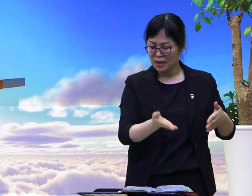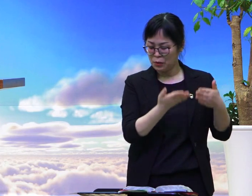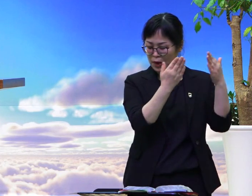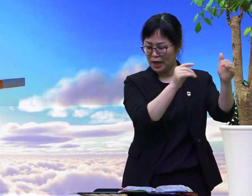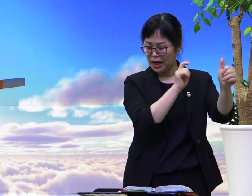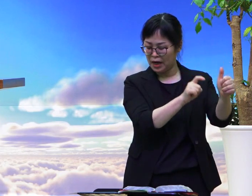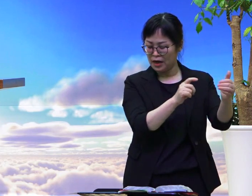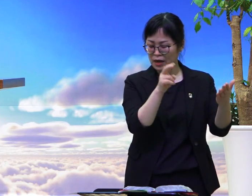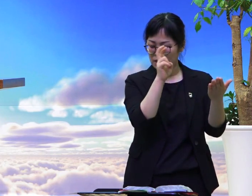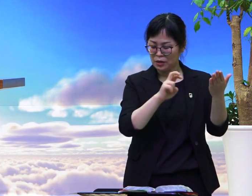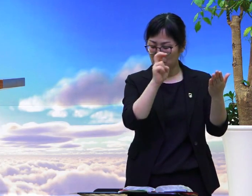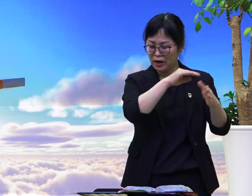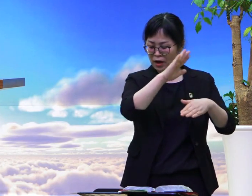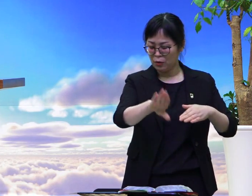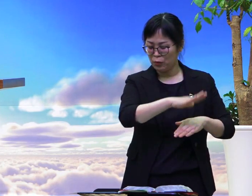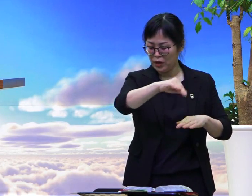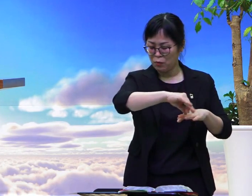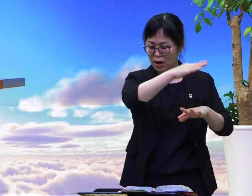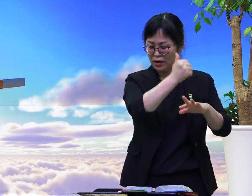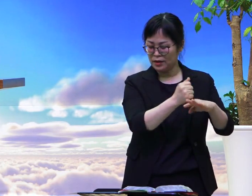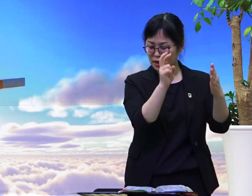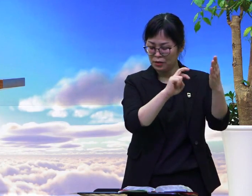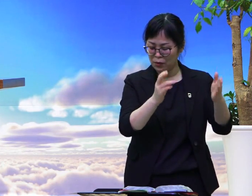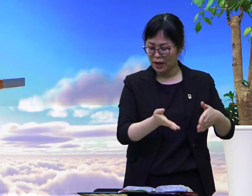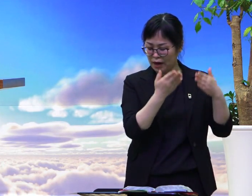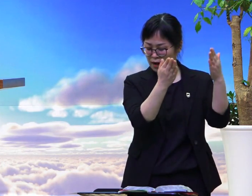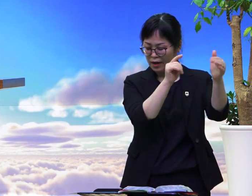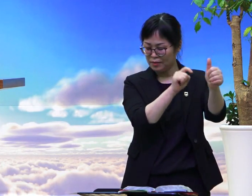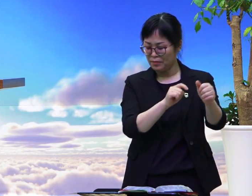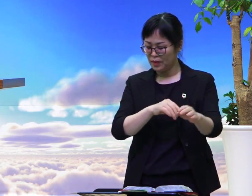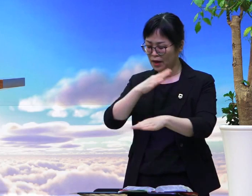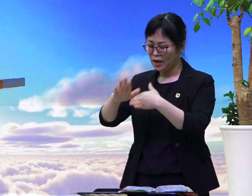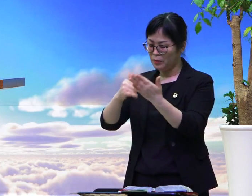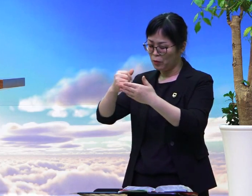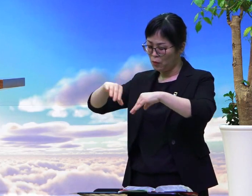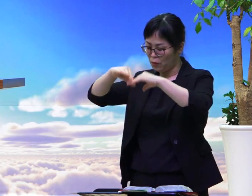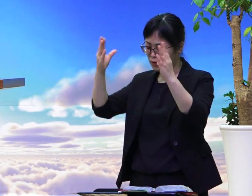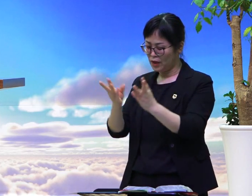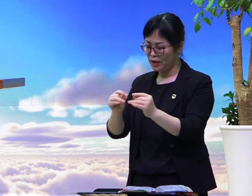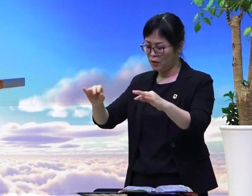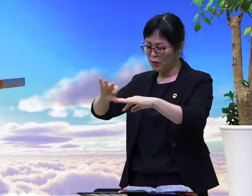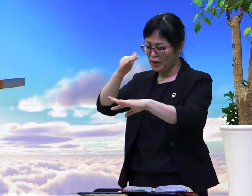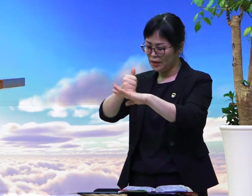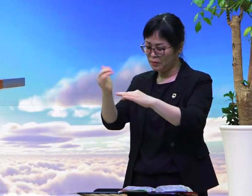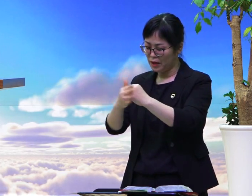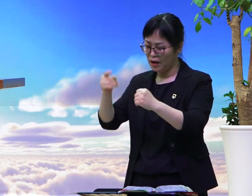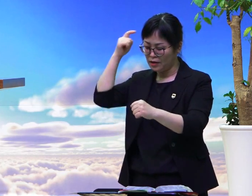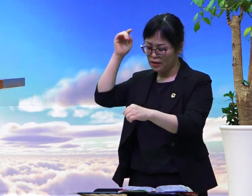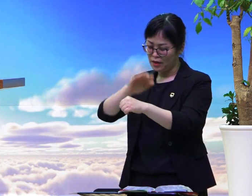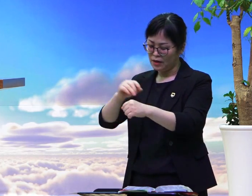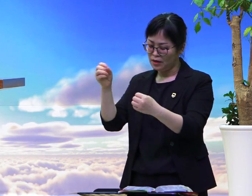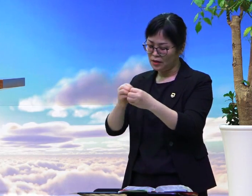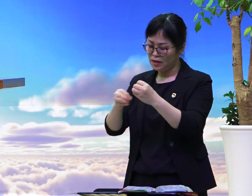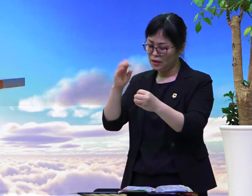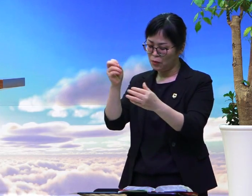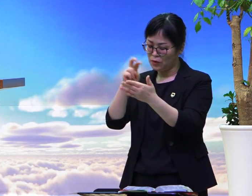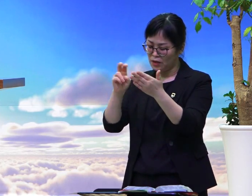하나님을 찬송하라 찬송하라 우리 왕을 찬송하라. 하나님은 온 땅의 왕이시니라. 지혜의